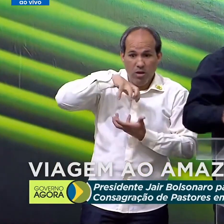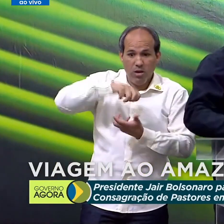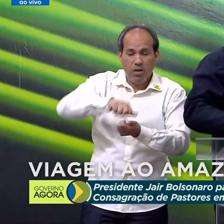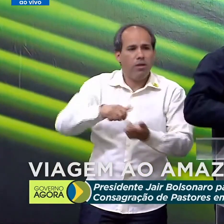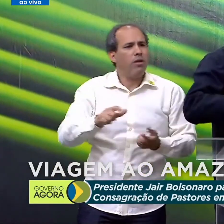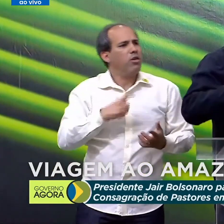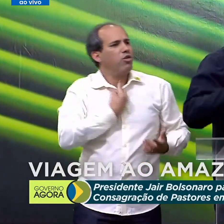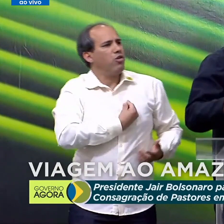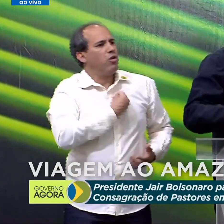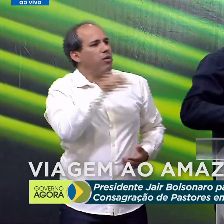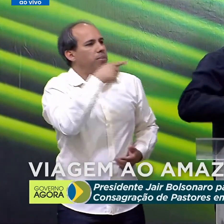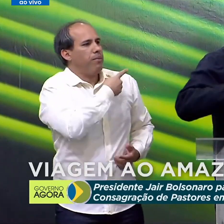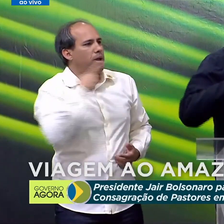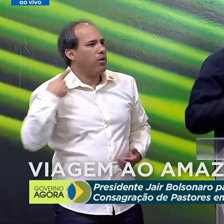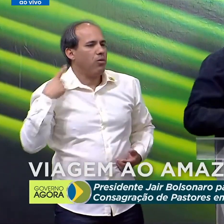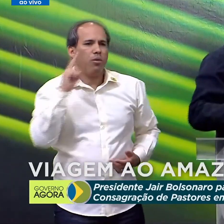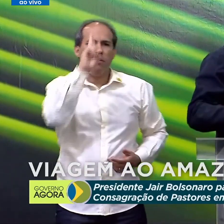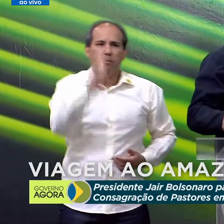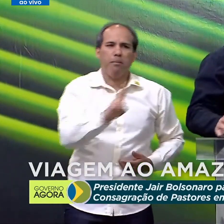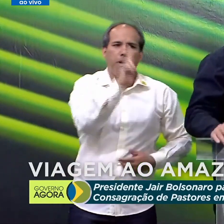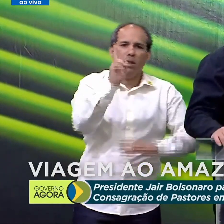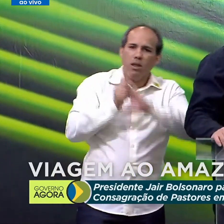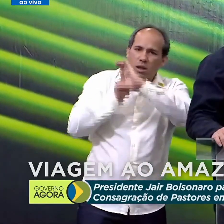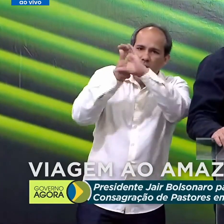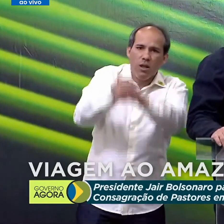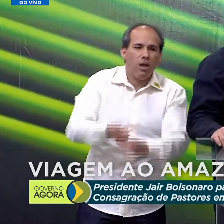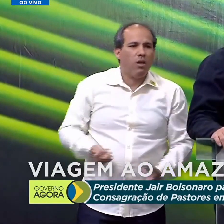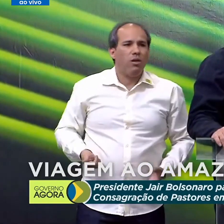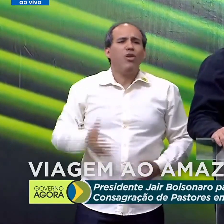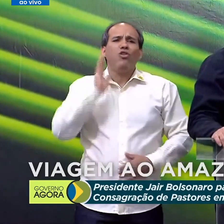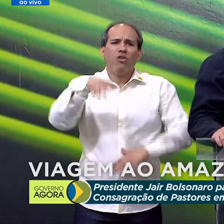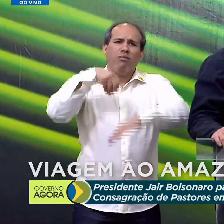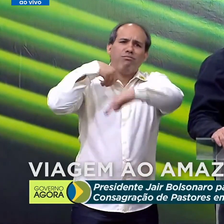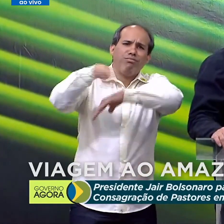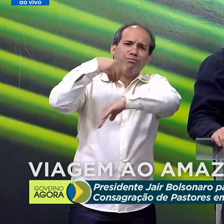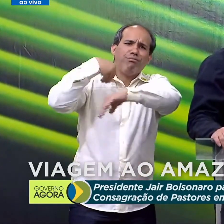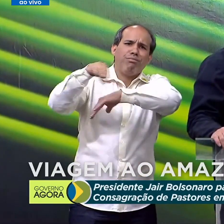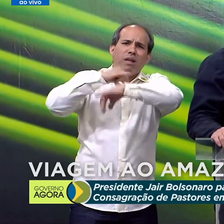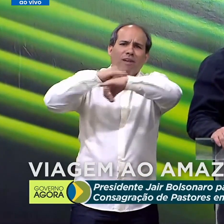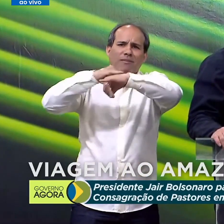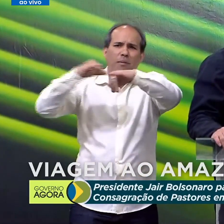o pastor, o padre, o cristão dá o seu recado.